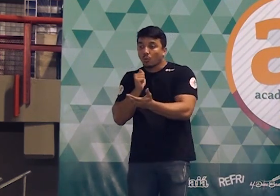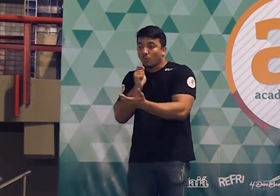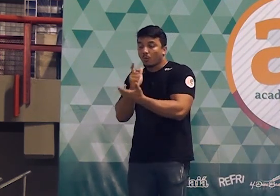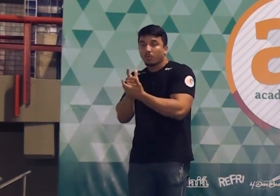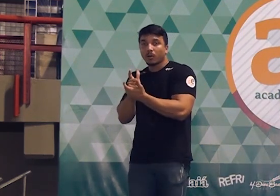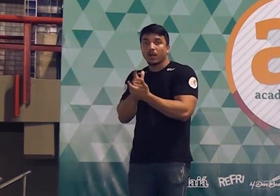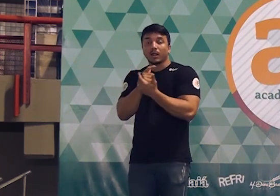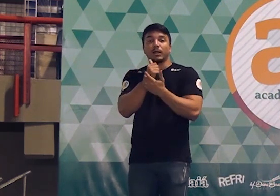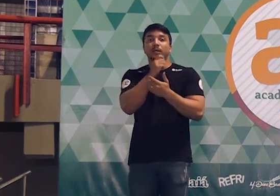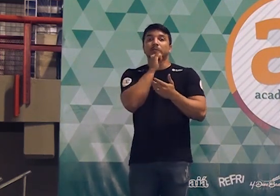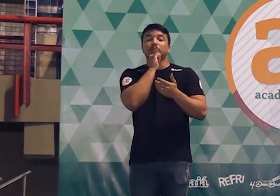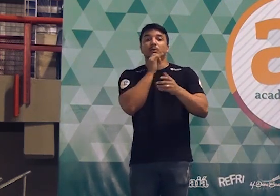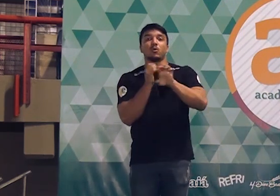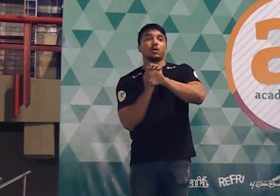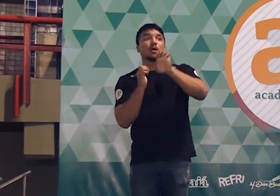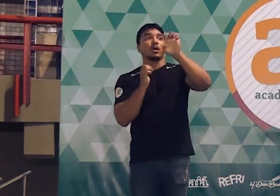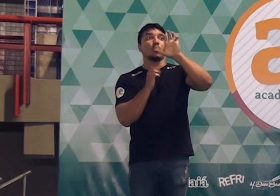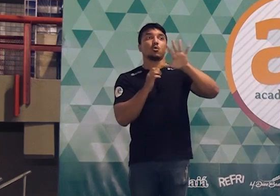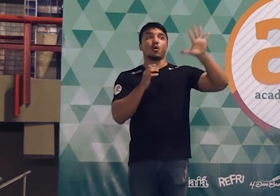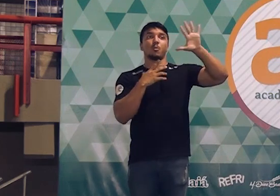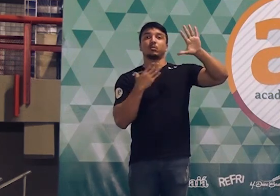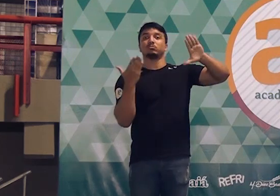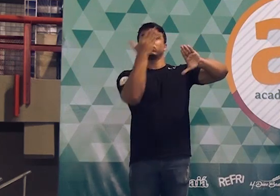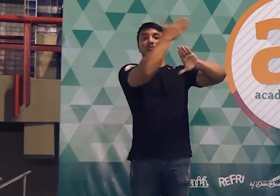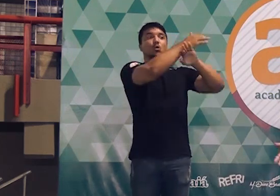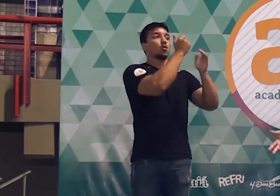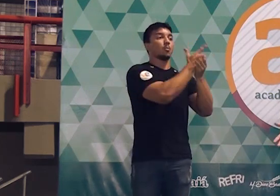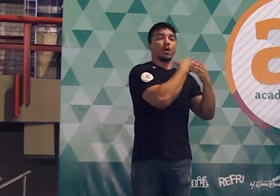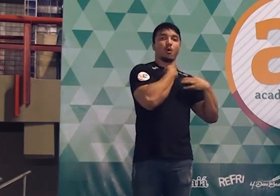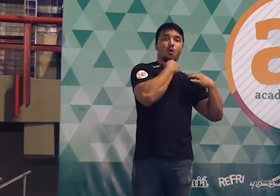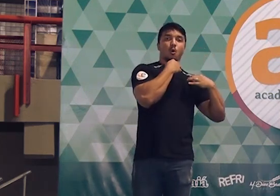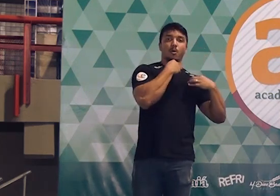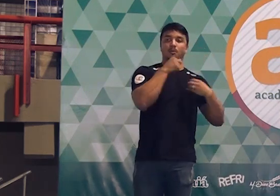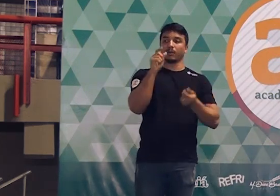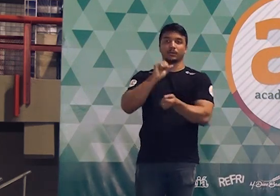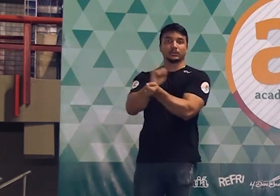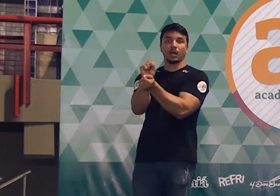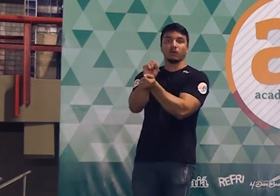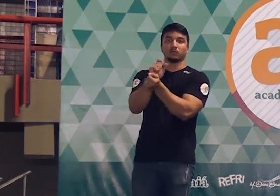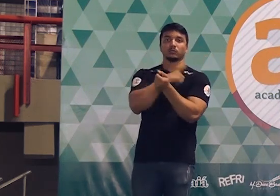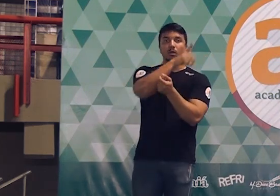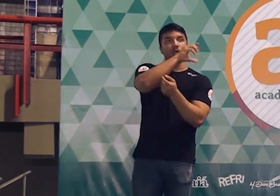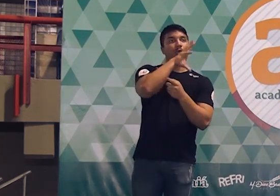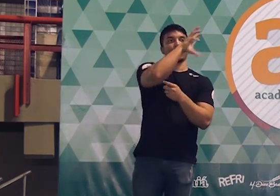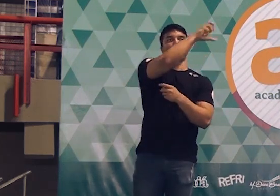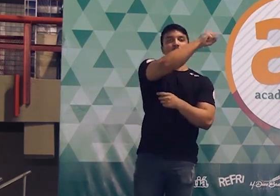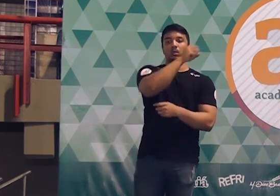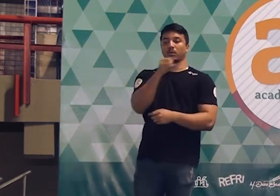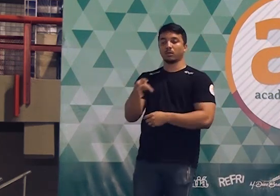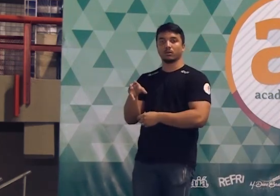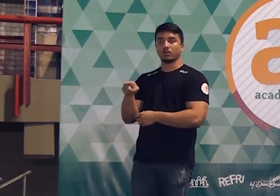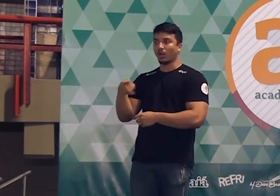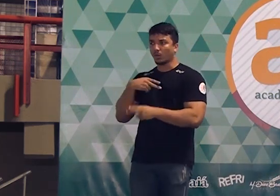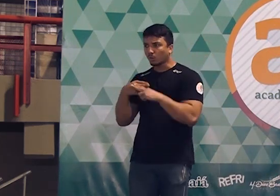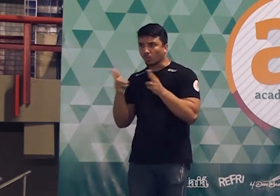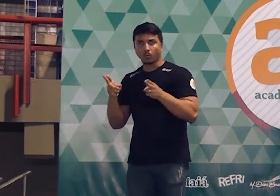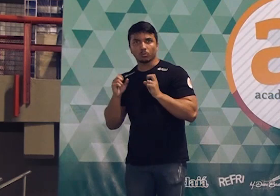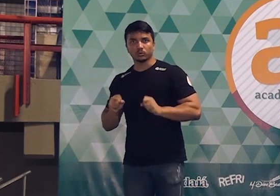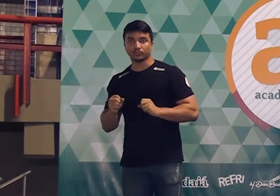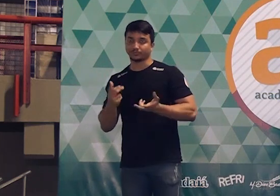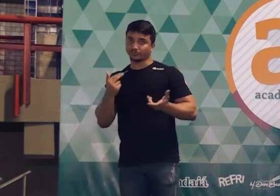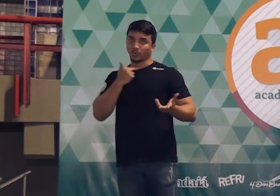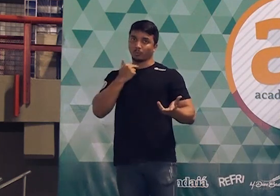para escravo lá na Europa e trazer para o Brasil? Claro que não. Então, escravo andava nu?